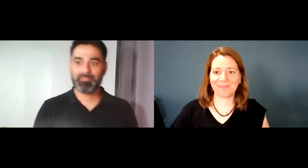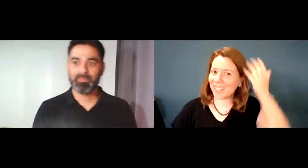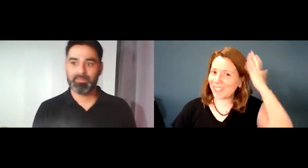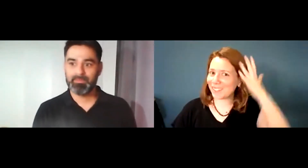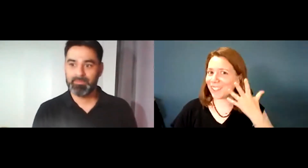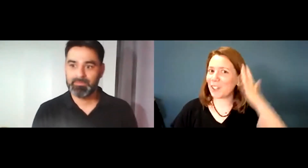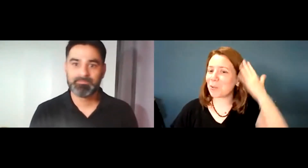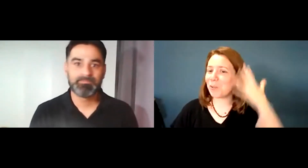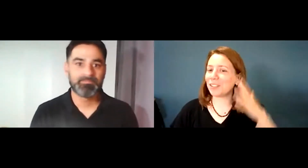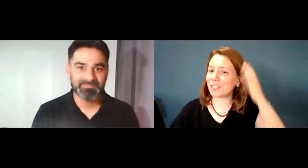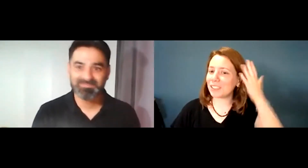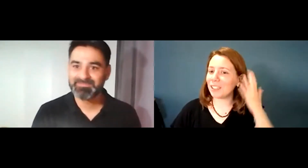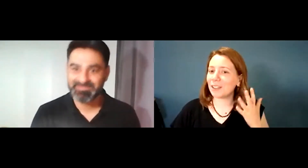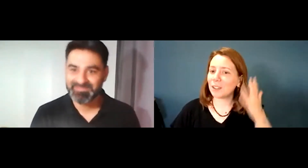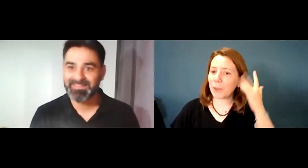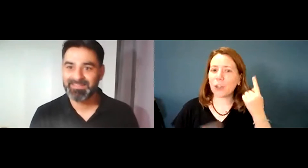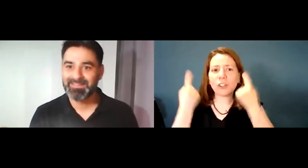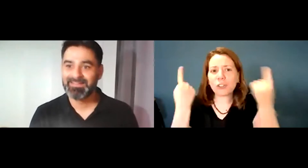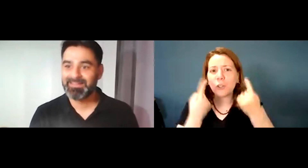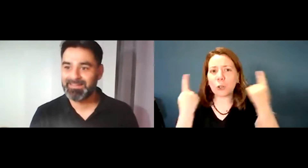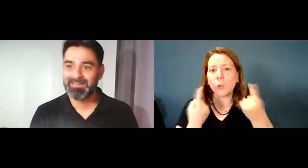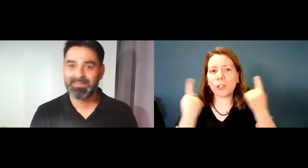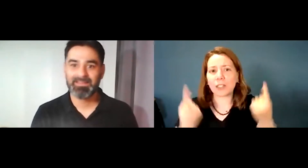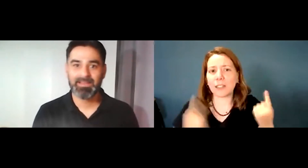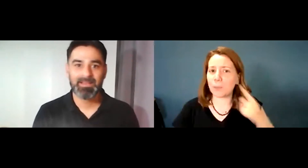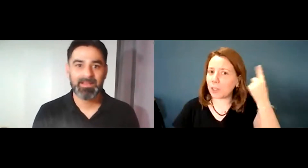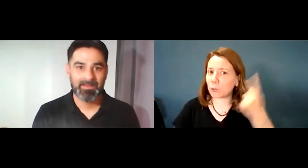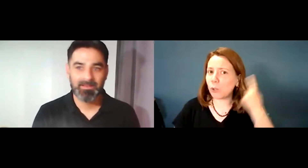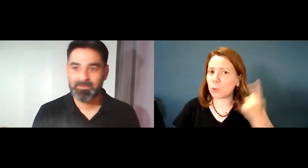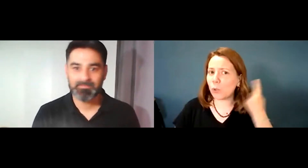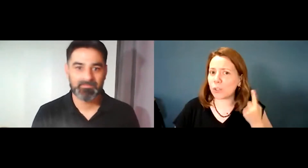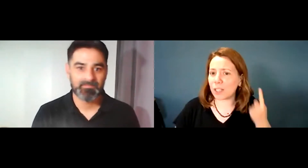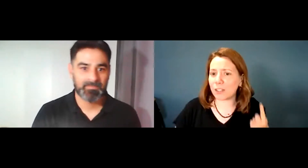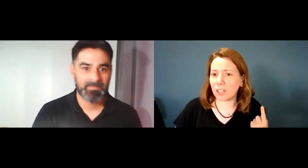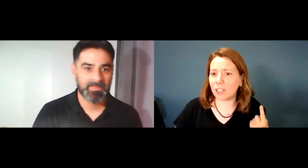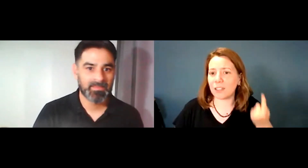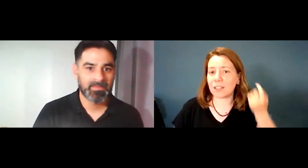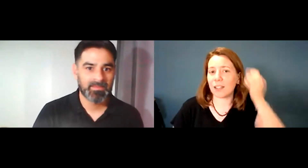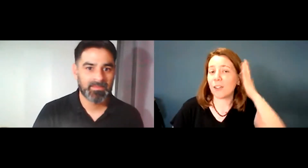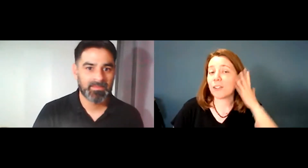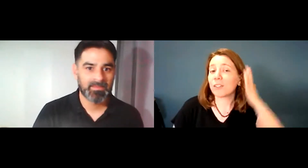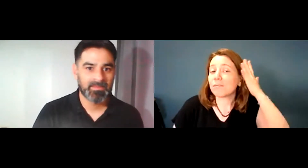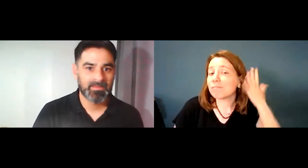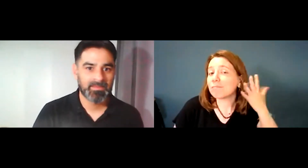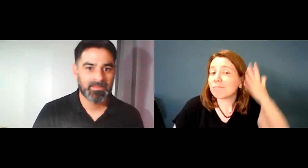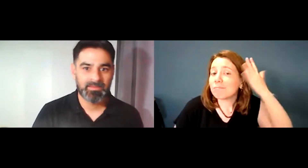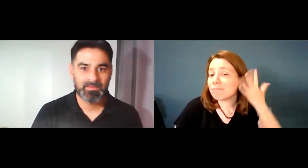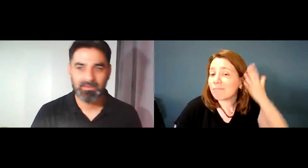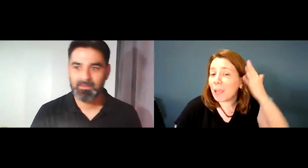Bueno. Tenés rulitos. Pero no son los rulos así, porque rulo se pone el. No, son así. Es